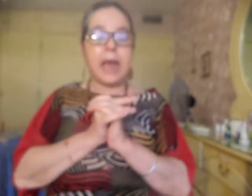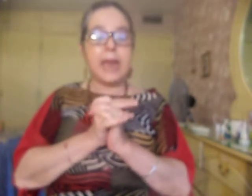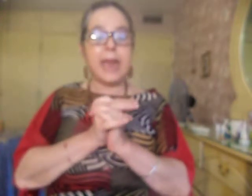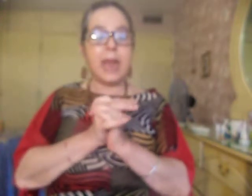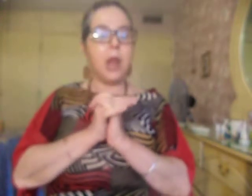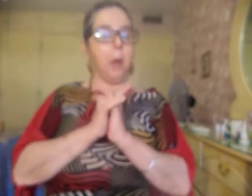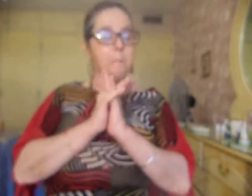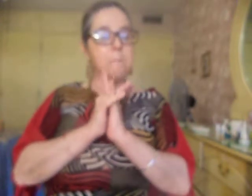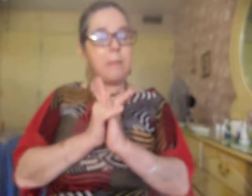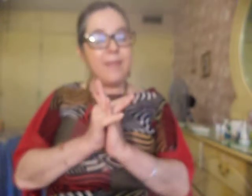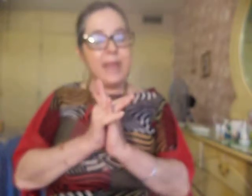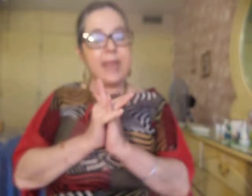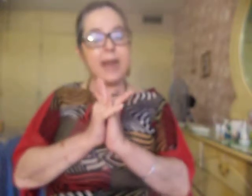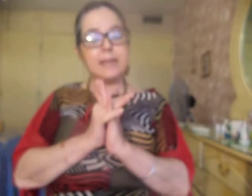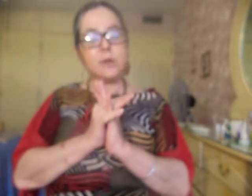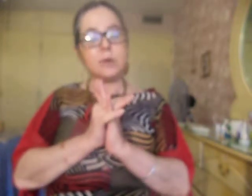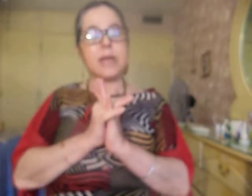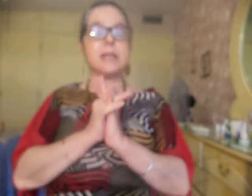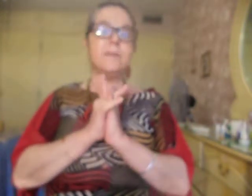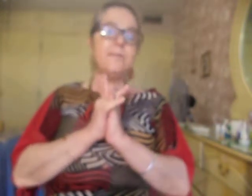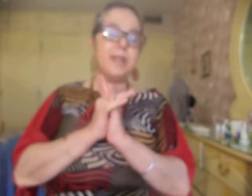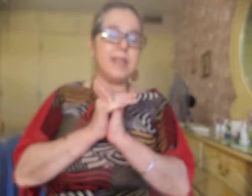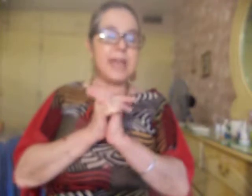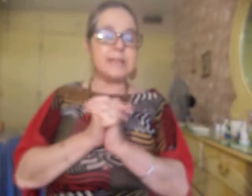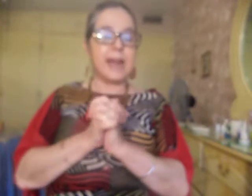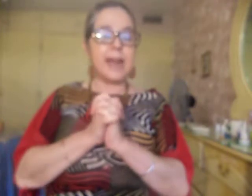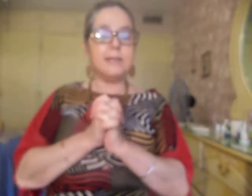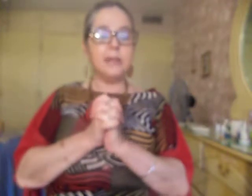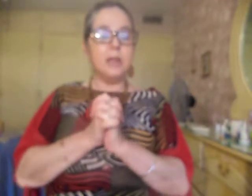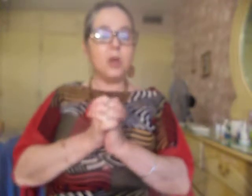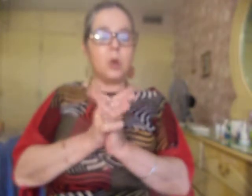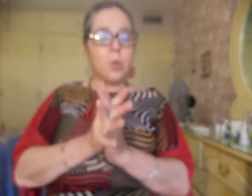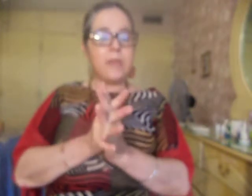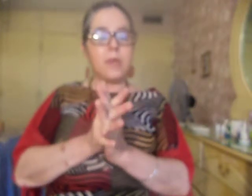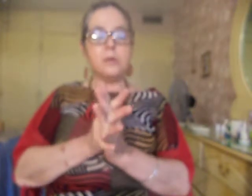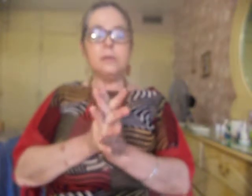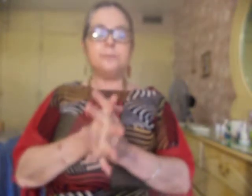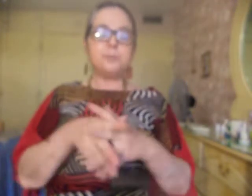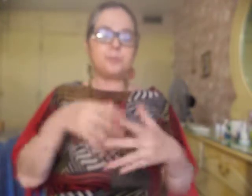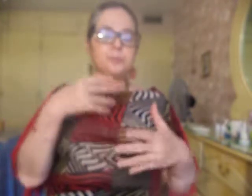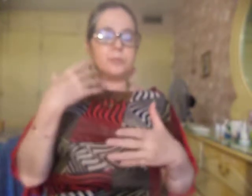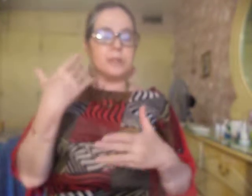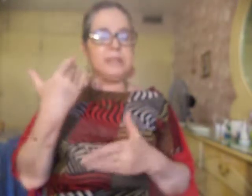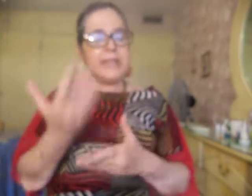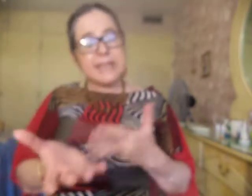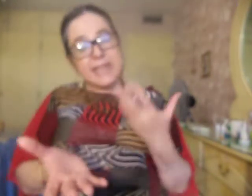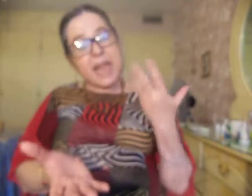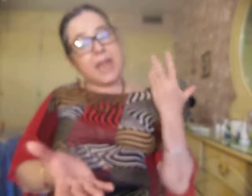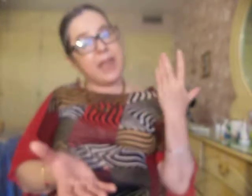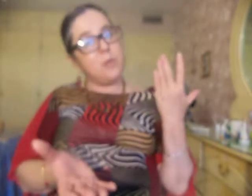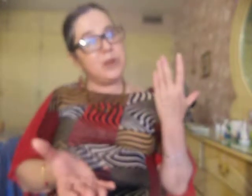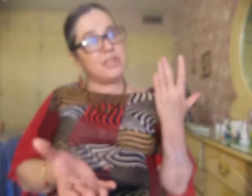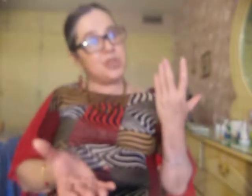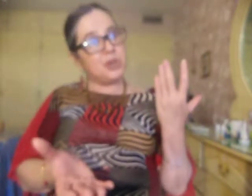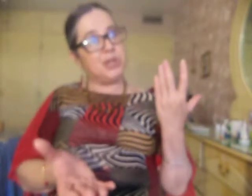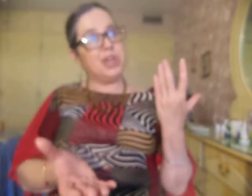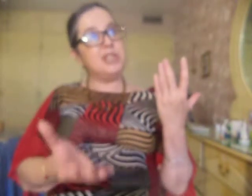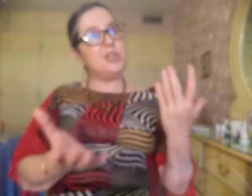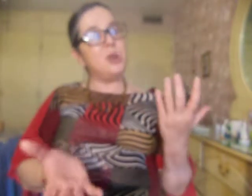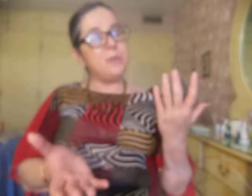que medir las cosas y hacerlas con cuidado. Te decía que unas son solubles